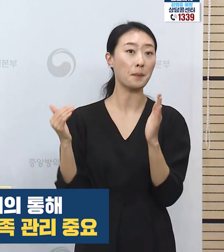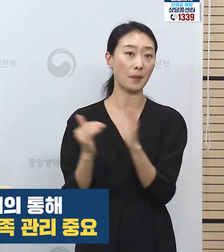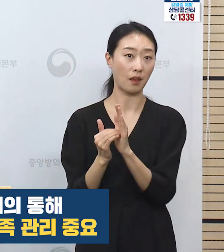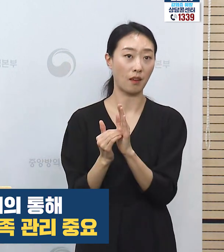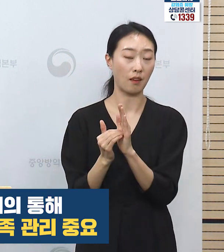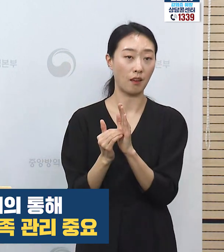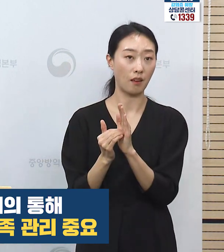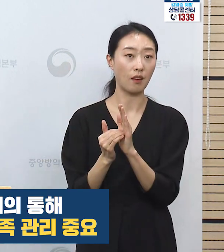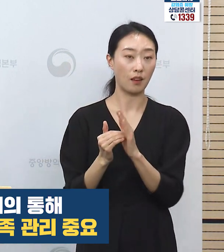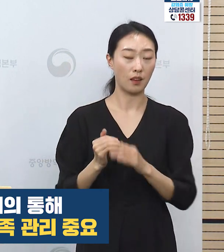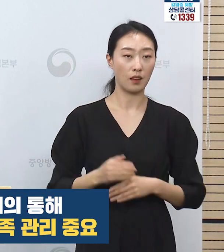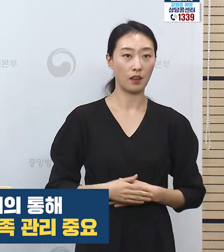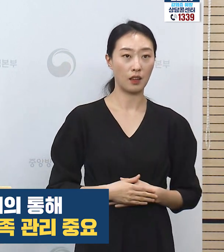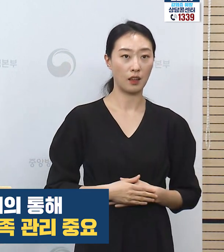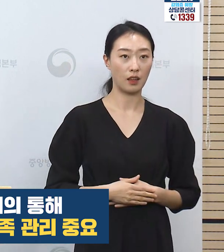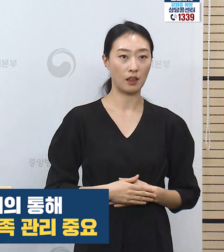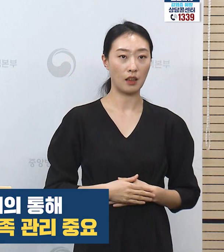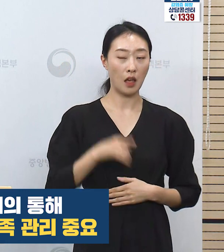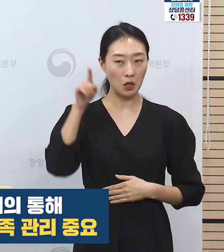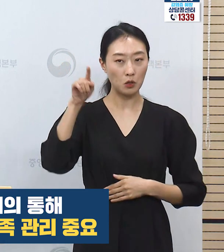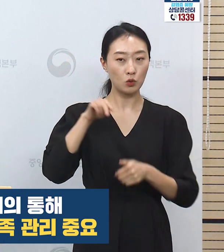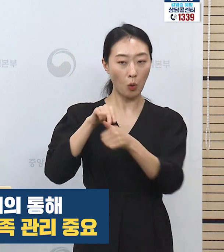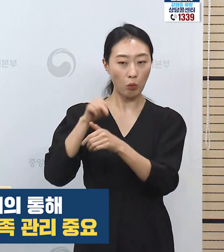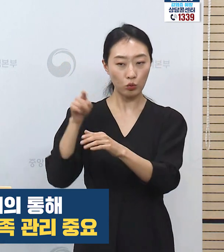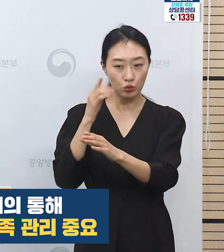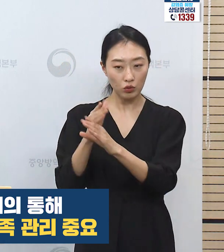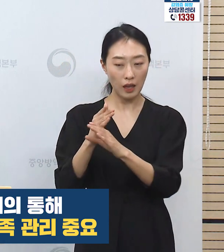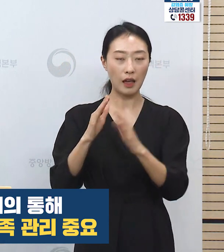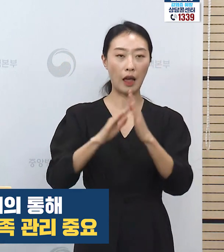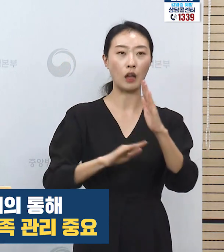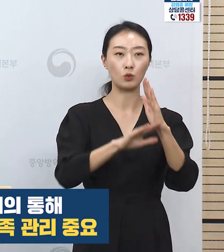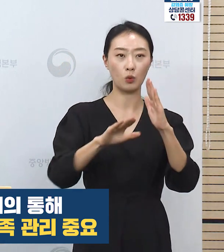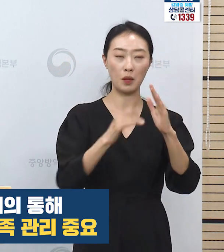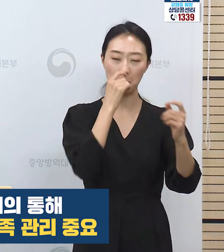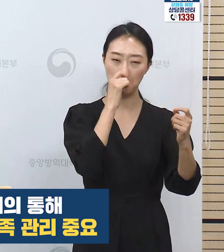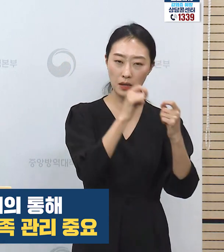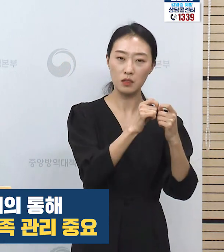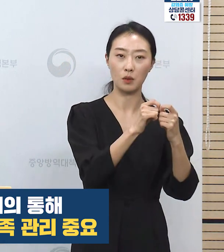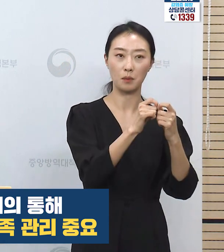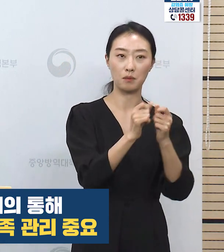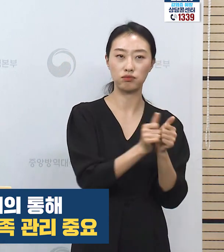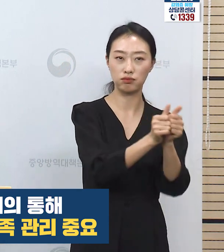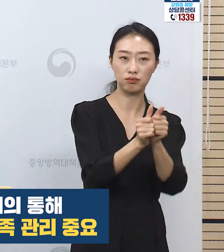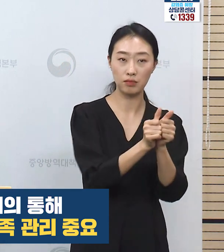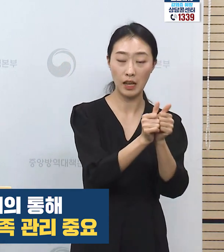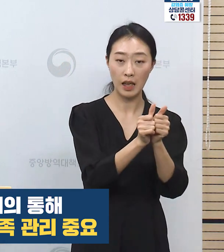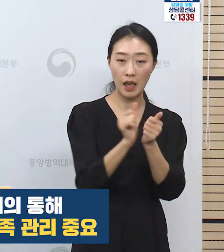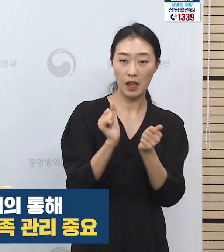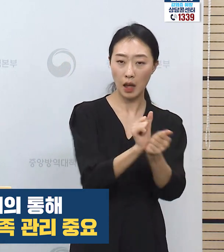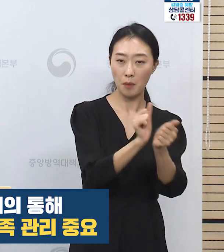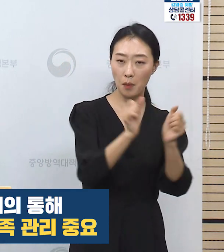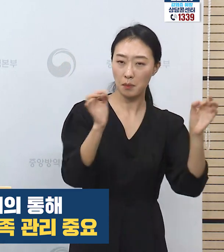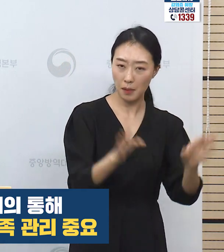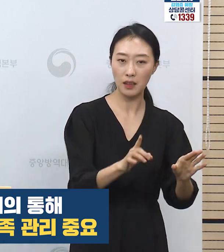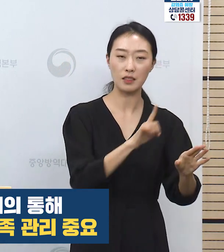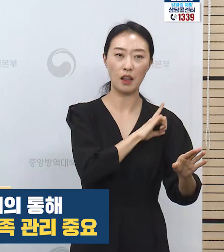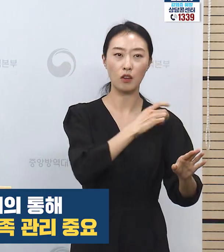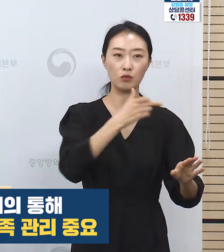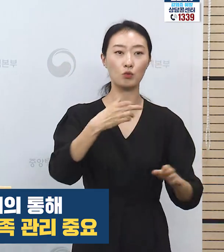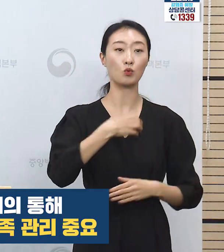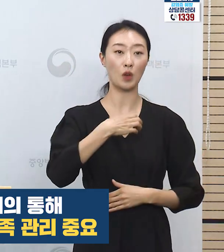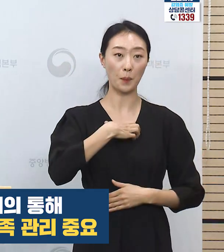그 과정에서 이 가족에 대한 관리가 밀접 접촉자 중에는 중국의 입장에선 가장 중요했다는